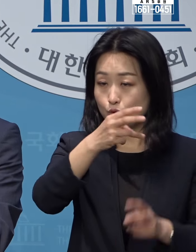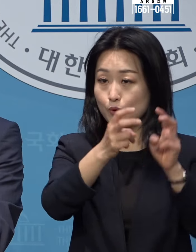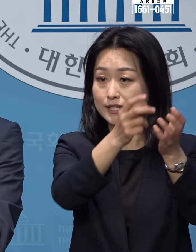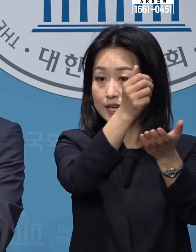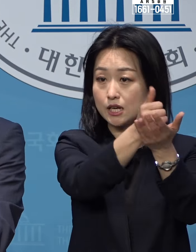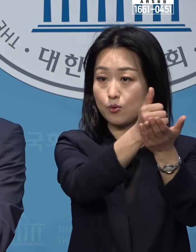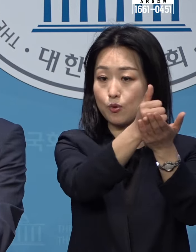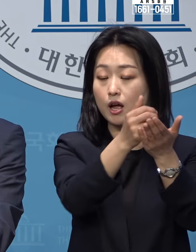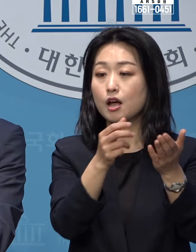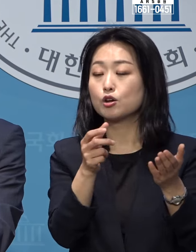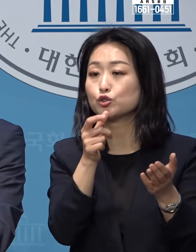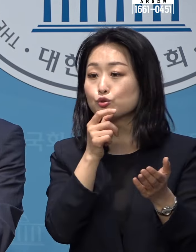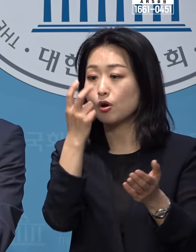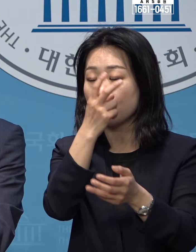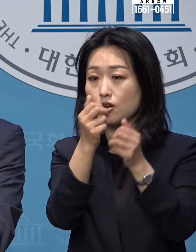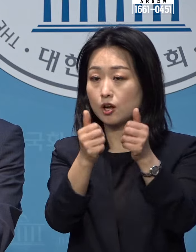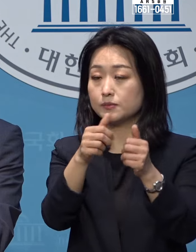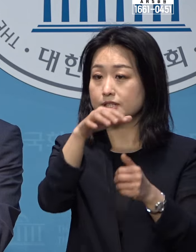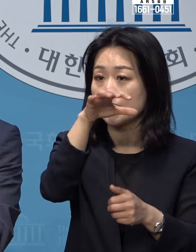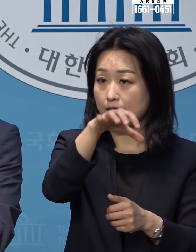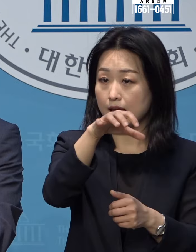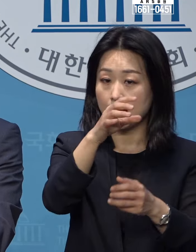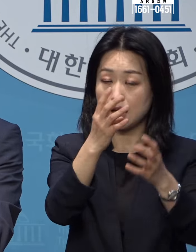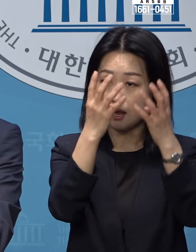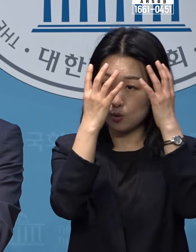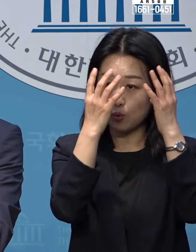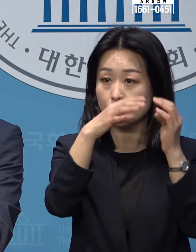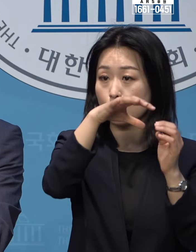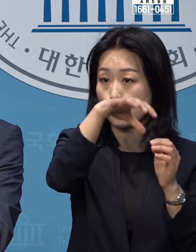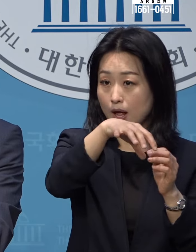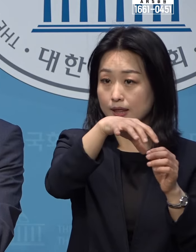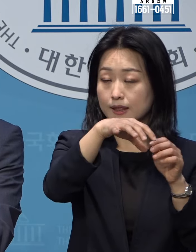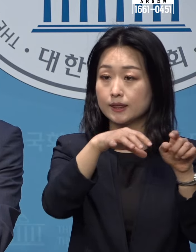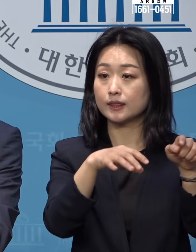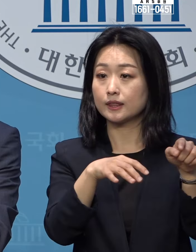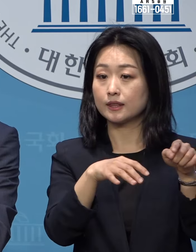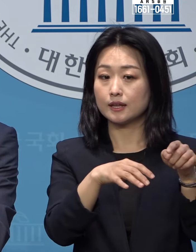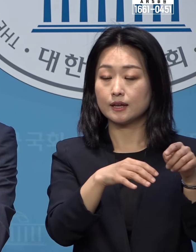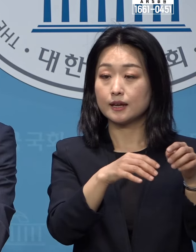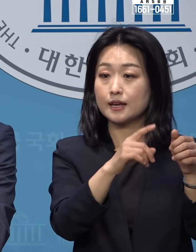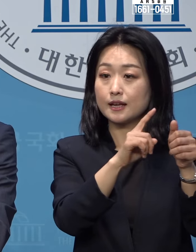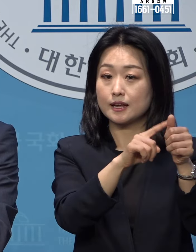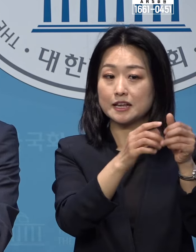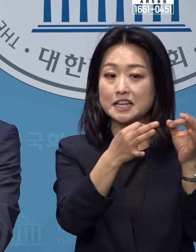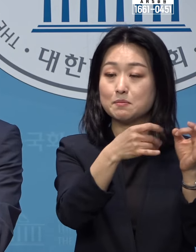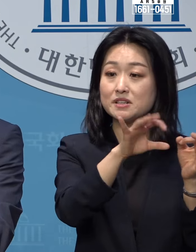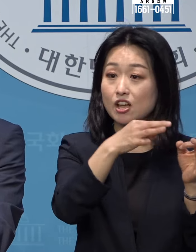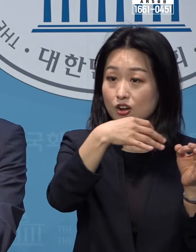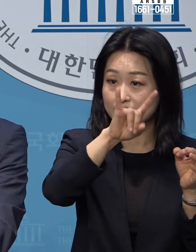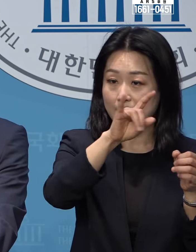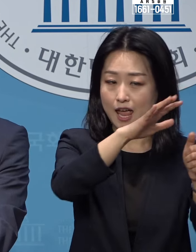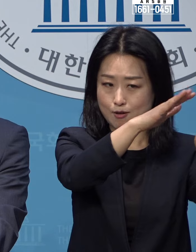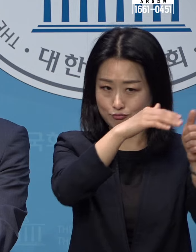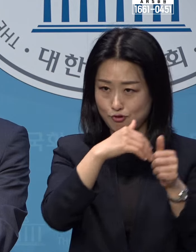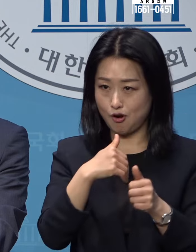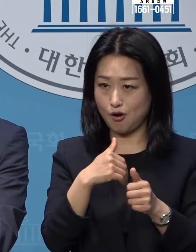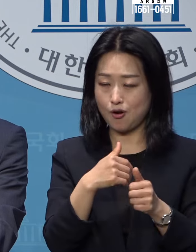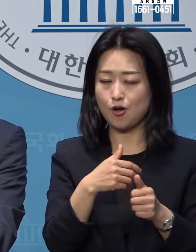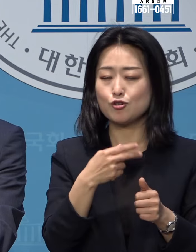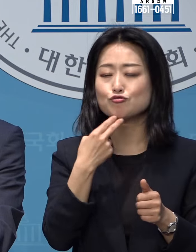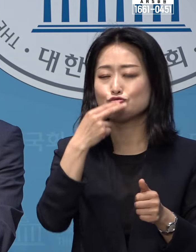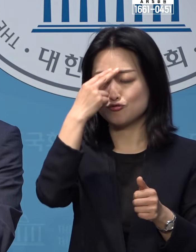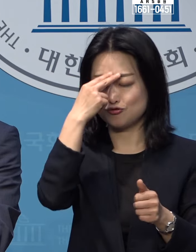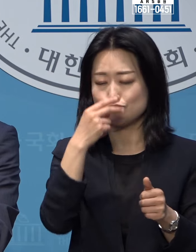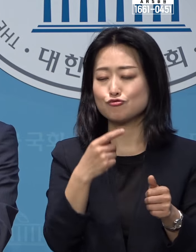수원구치소의 성명불상지원과 교도관 등이 김성태에게 주류 및 안주 등 건지물품을 제공했다는